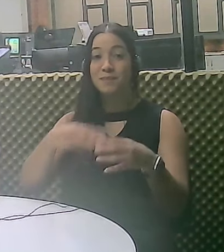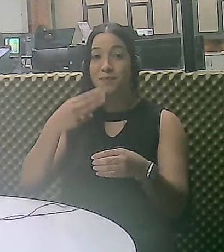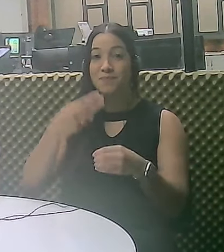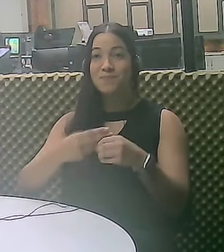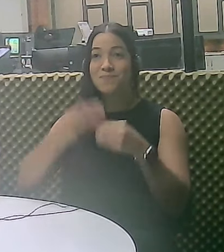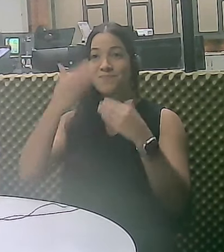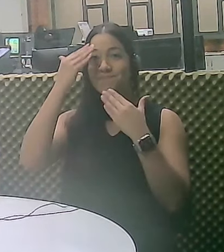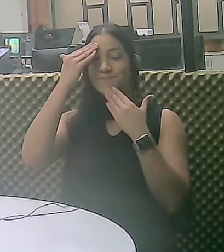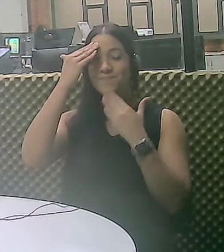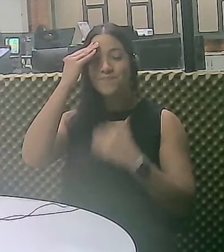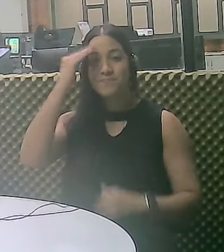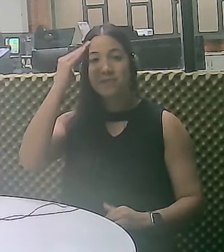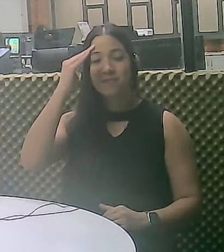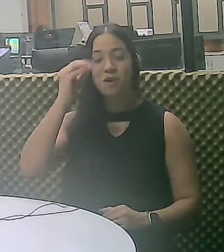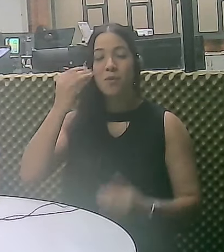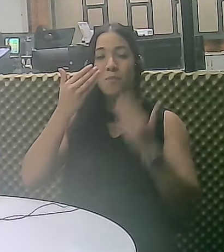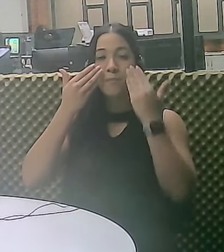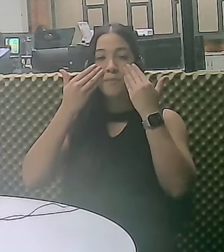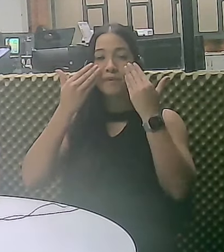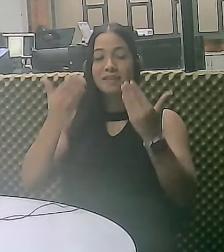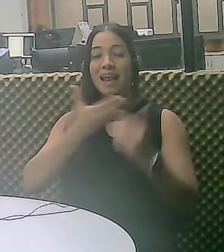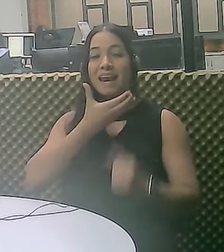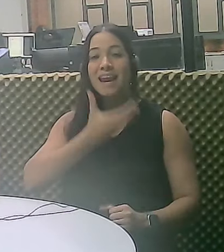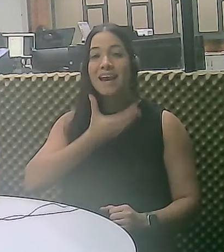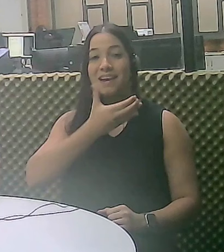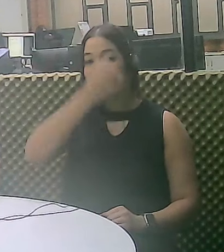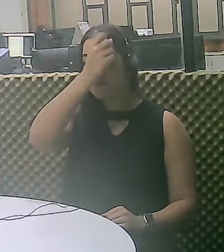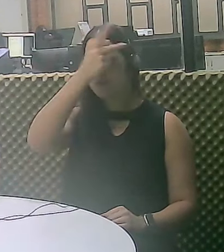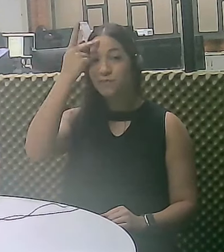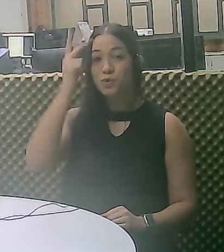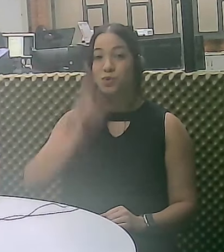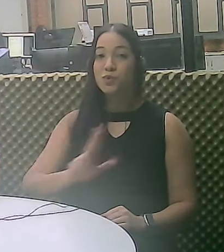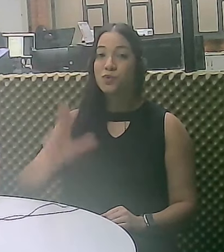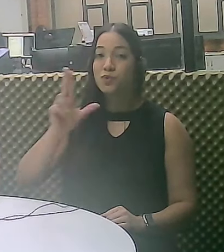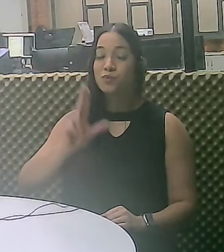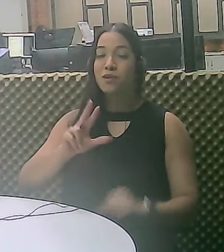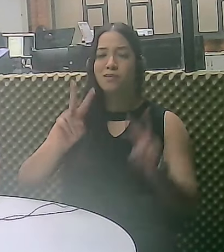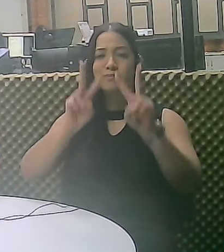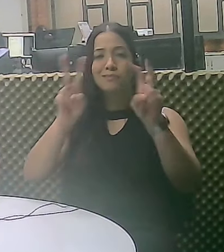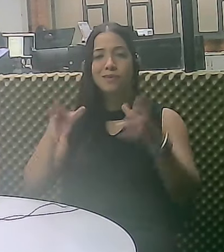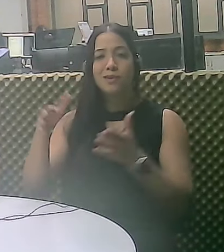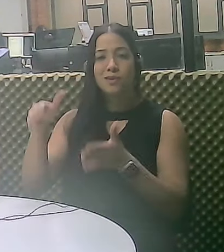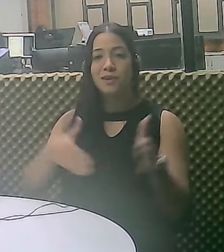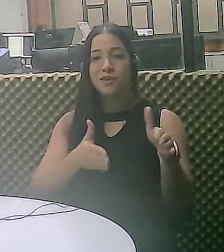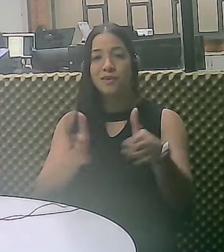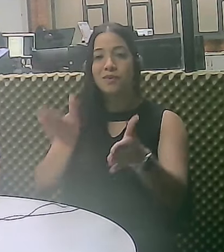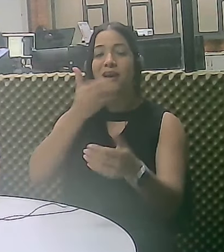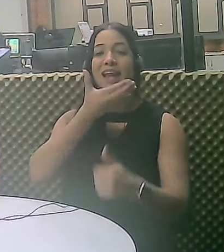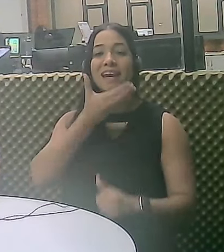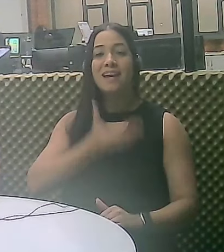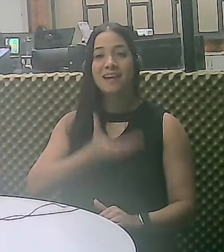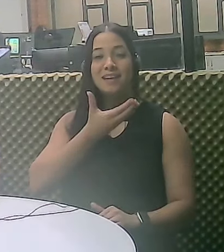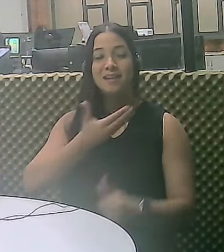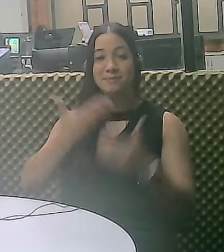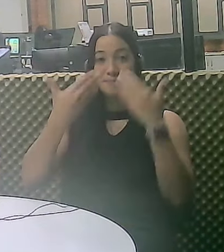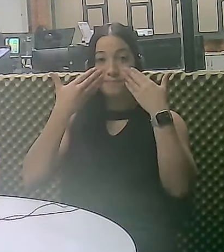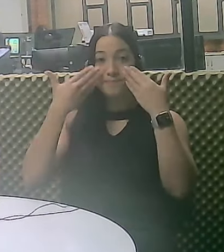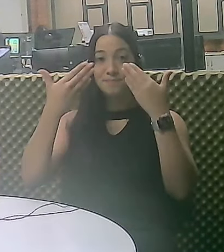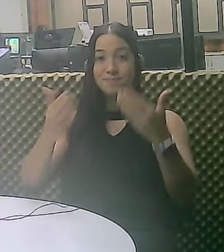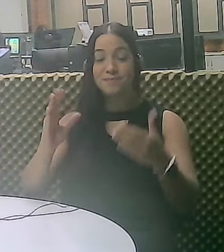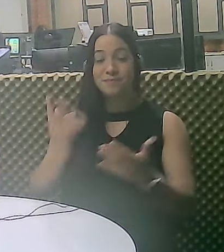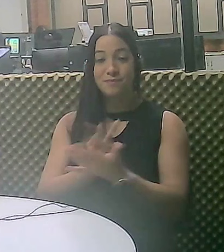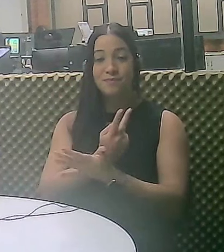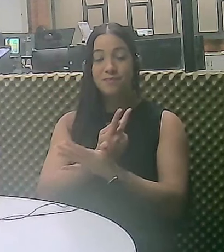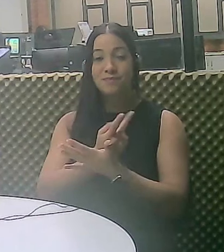dos destaques da programação natalina preparada pela Prefeitura de Uberlândia, com o tema Caminhos do Natal. As apresentações